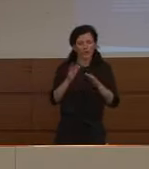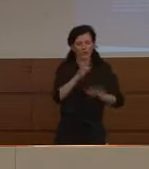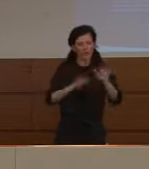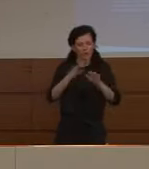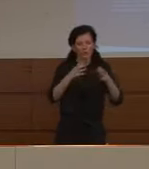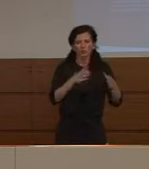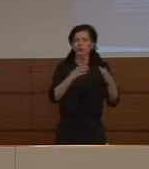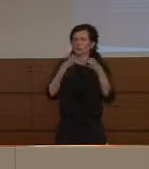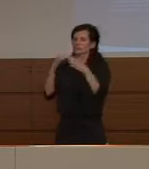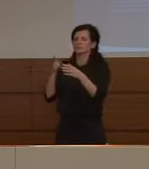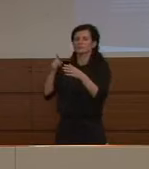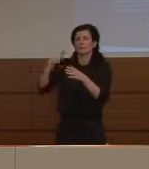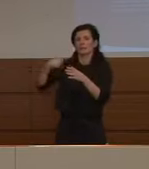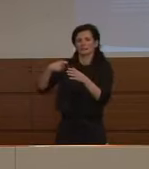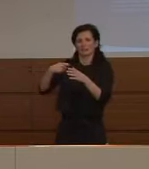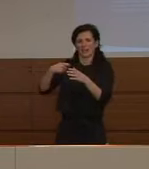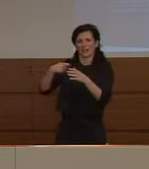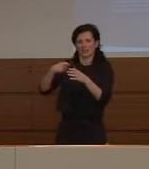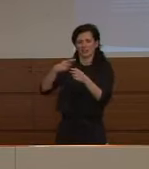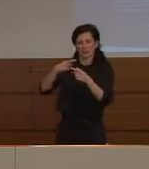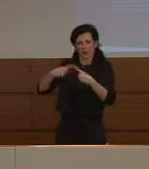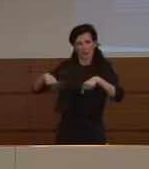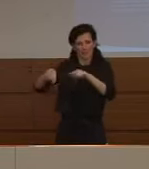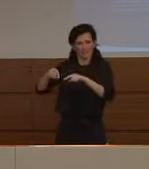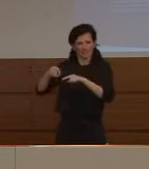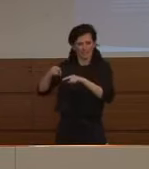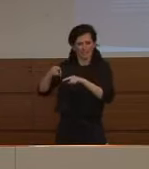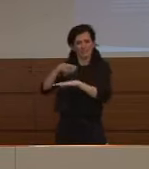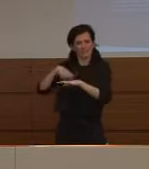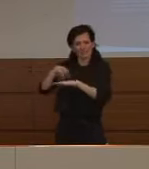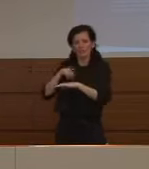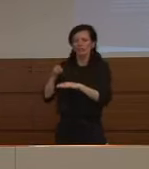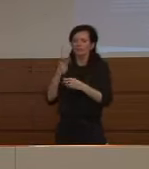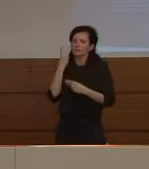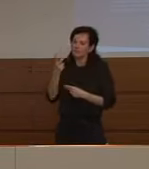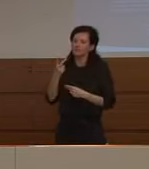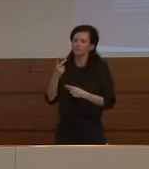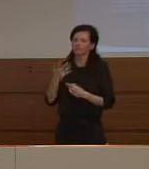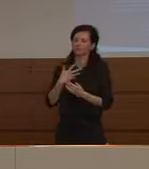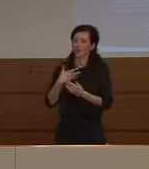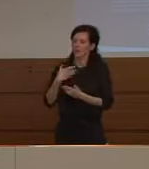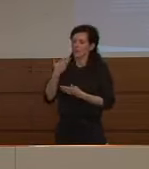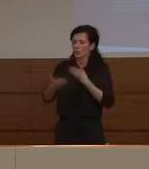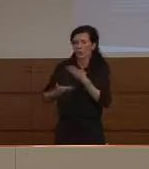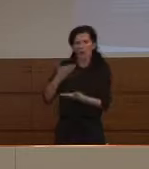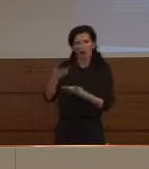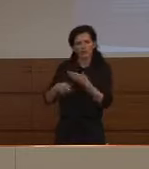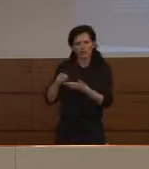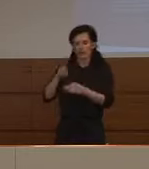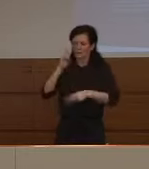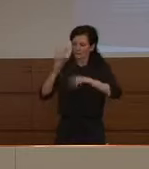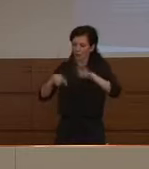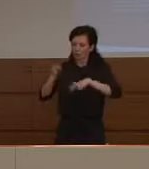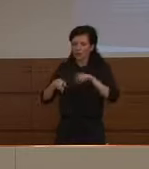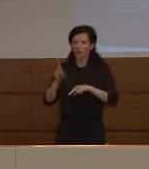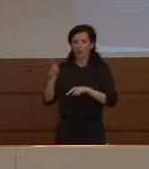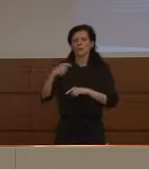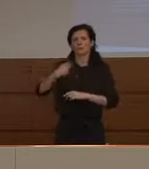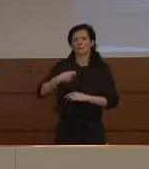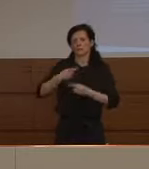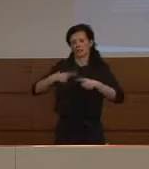sforza dovrà portare a un ventaglio di soluzioni di proposte che saranno poi valutati dal presidente del consiglio nisti e